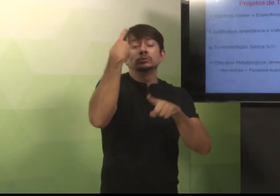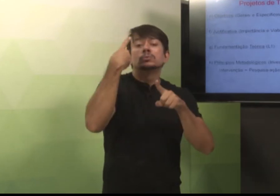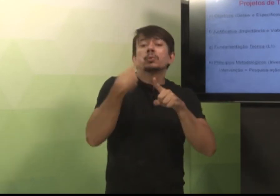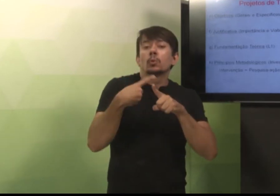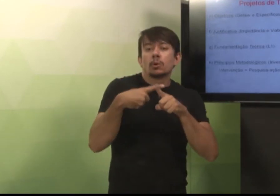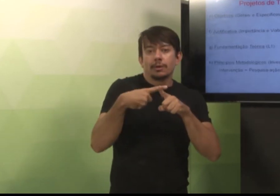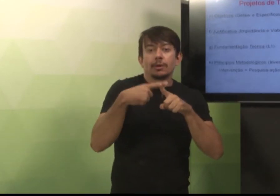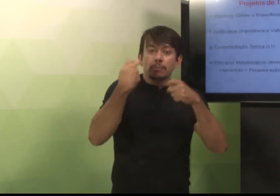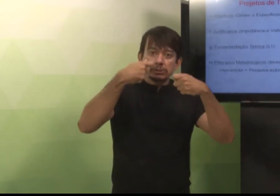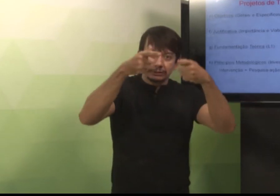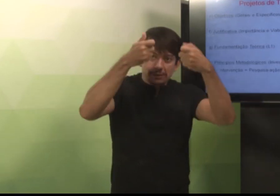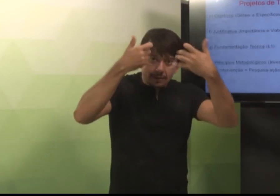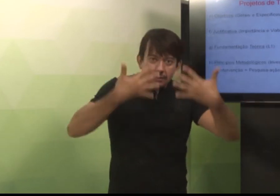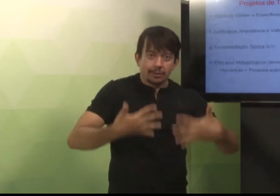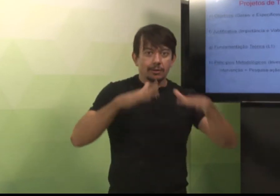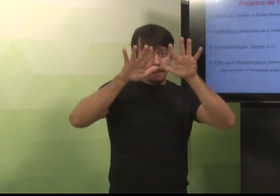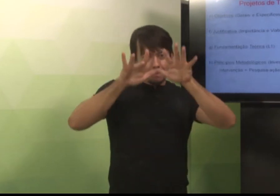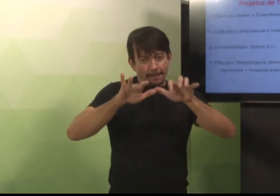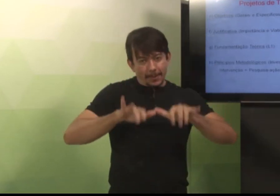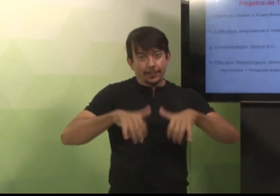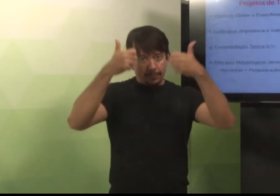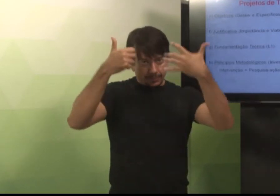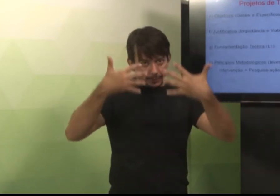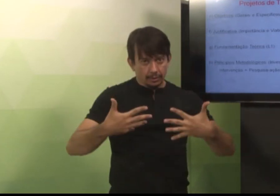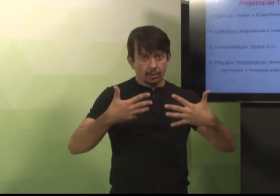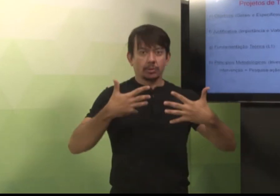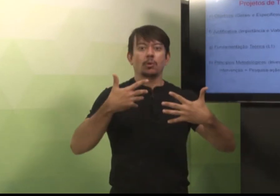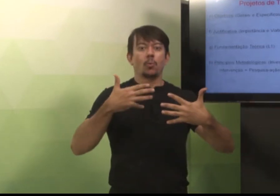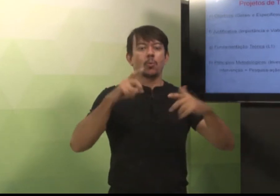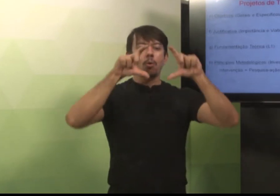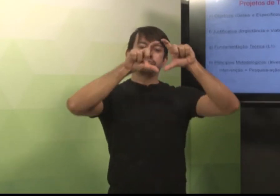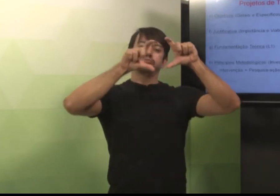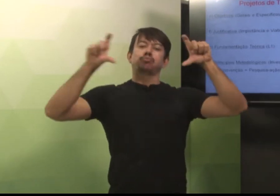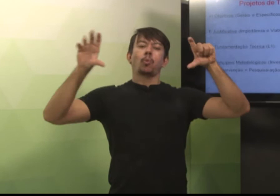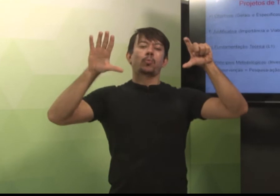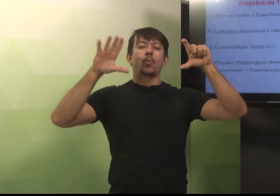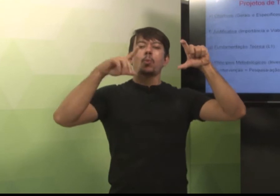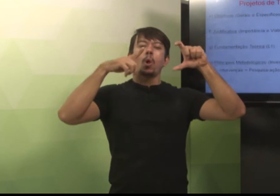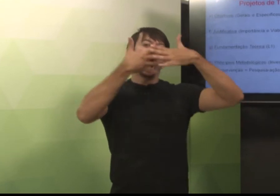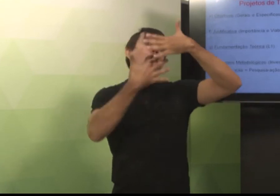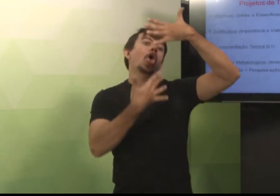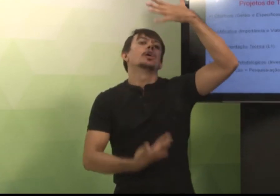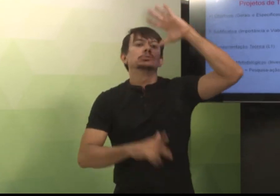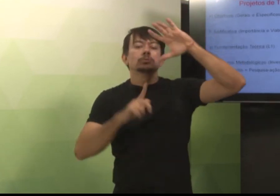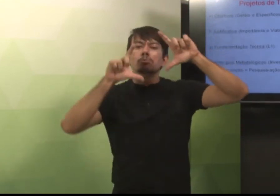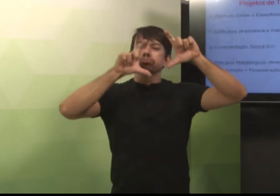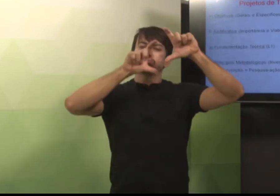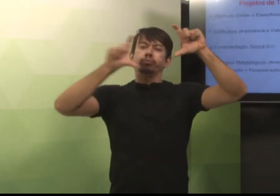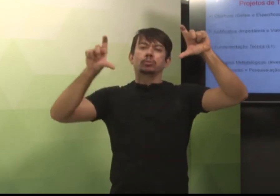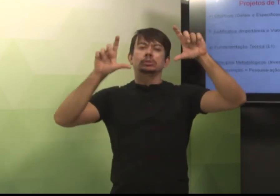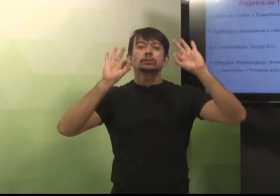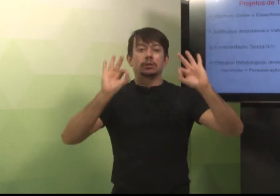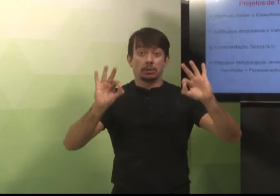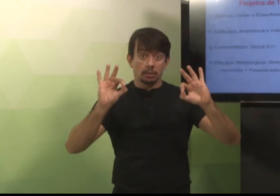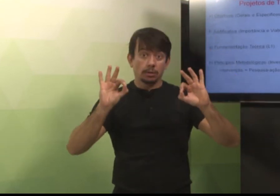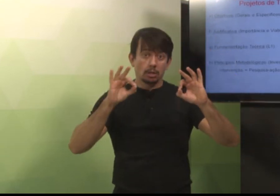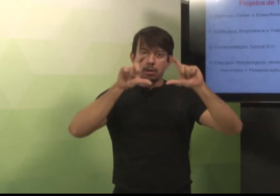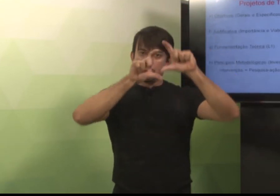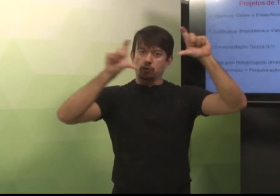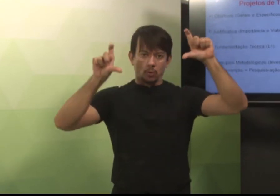importância. O porquê é importante esse trabalho? Então, você vai redigir isso. Há um campo para isso. Não é um texto muito longo, não.